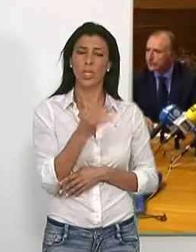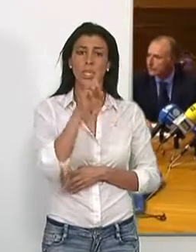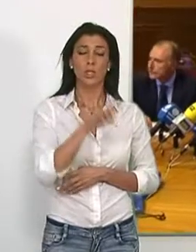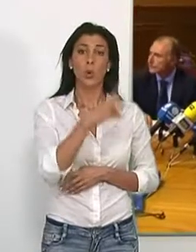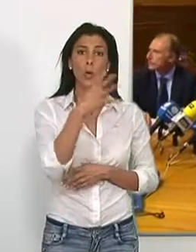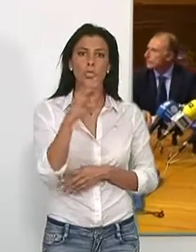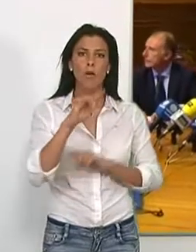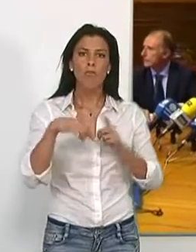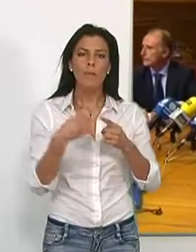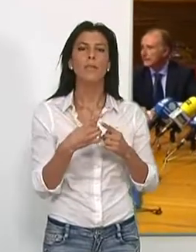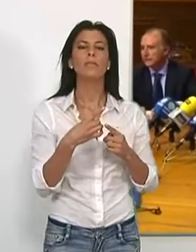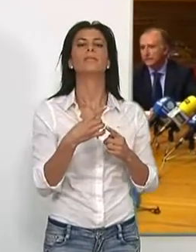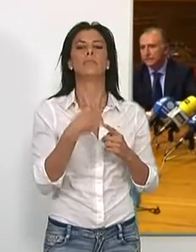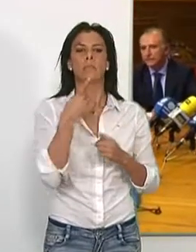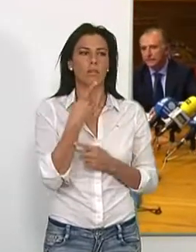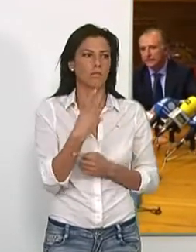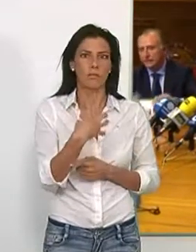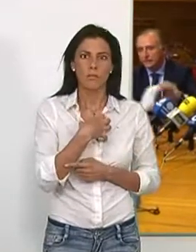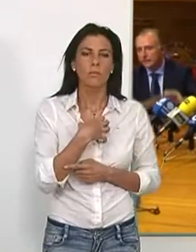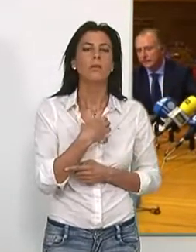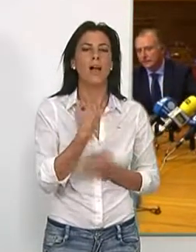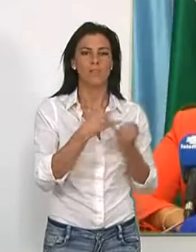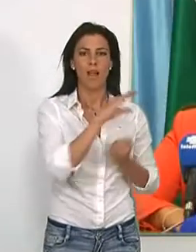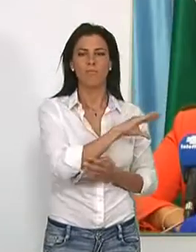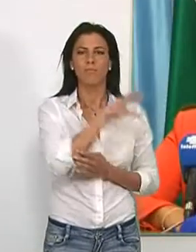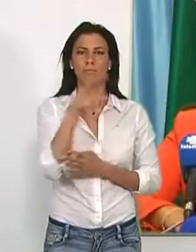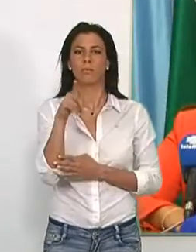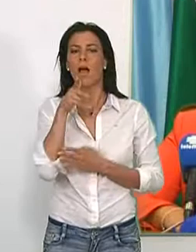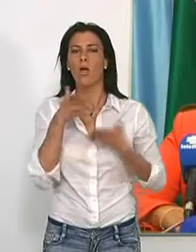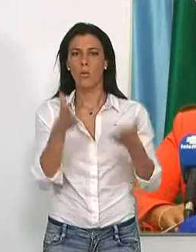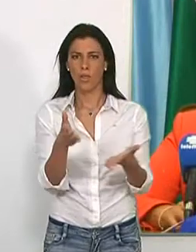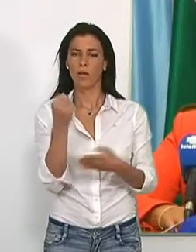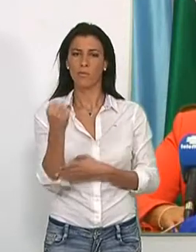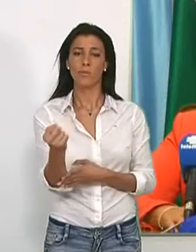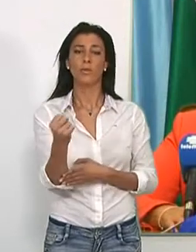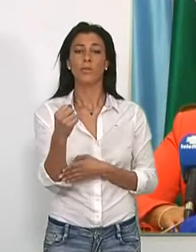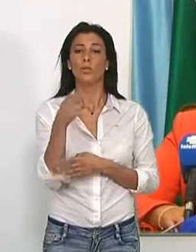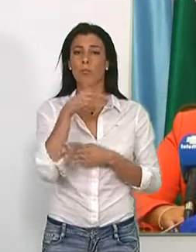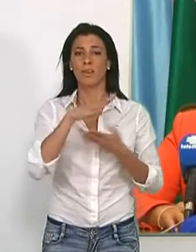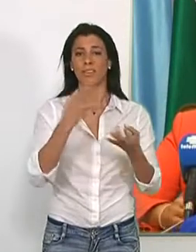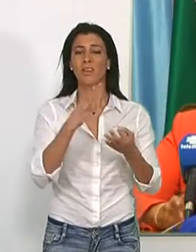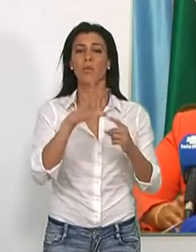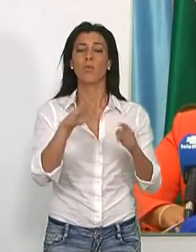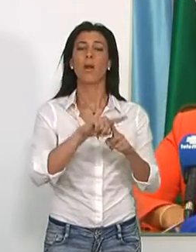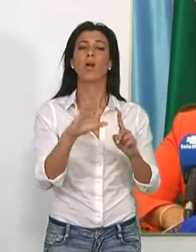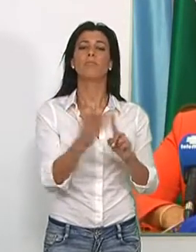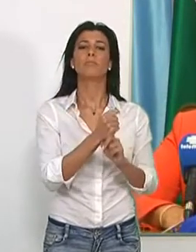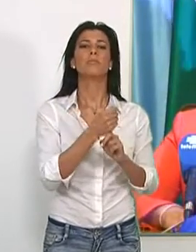ella 140 familia madrileñas se han visto beneficiadas la primera edilmoreña junto con la corporativo de cooperación